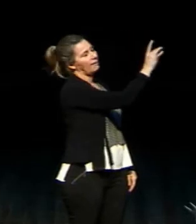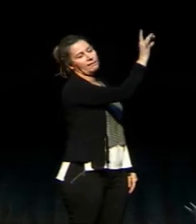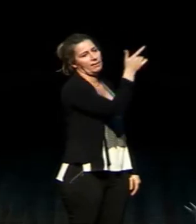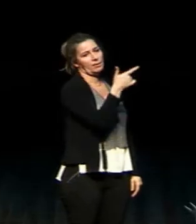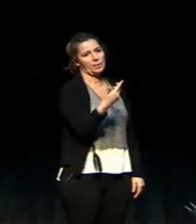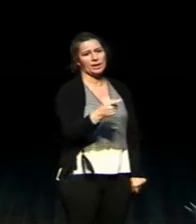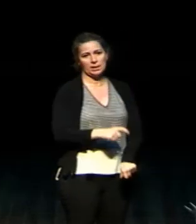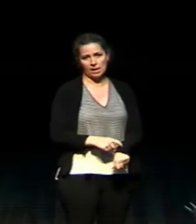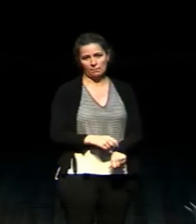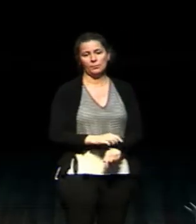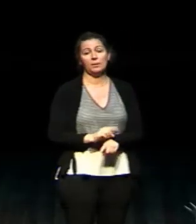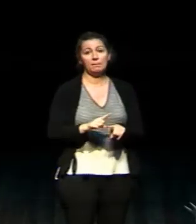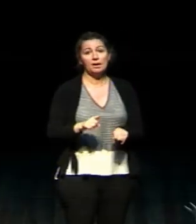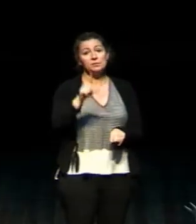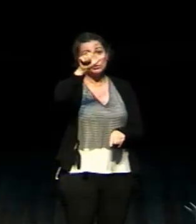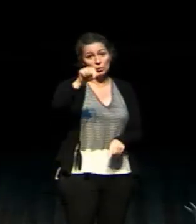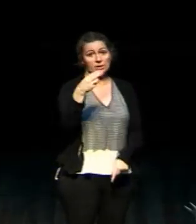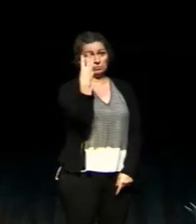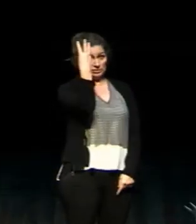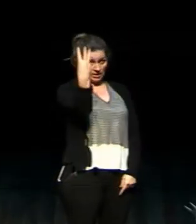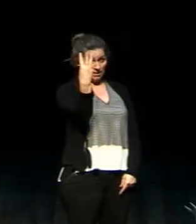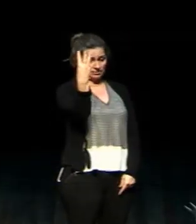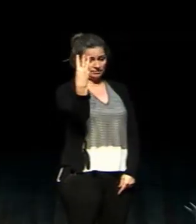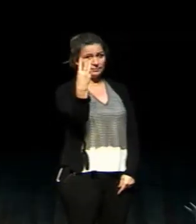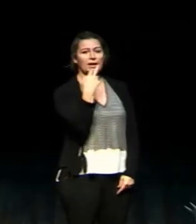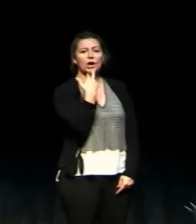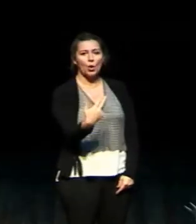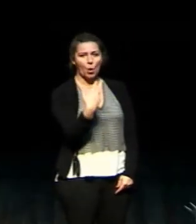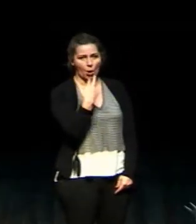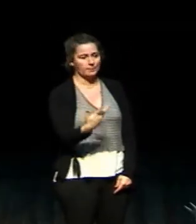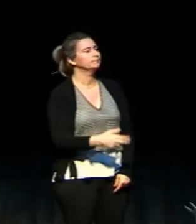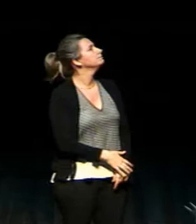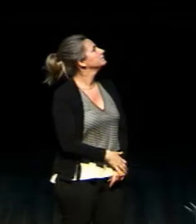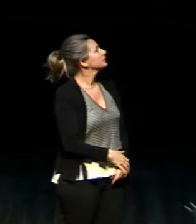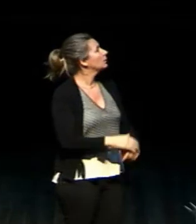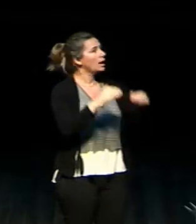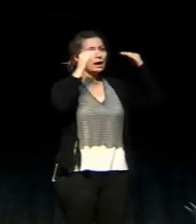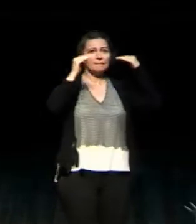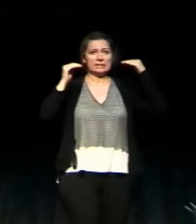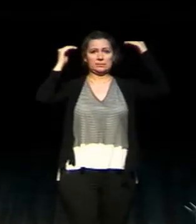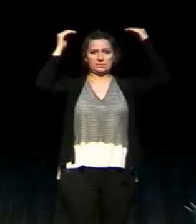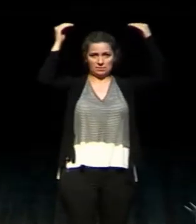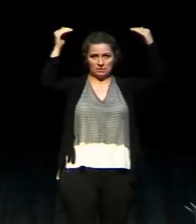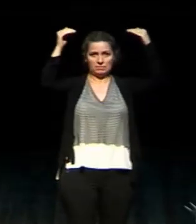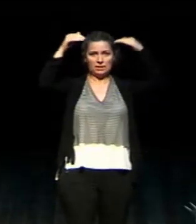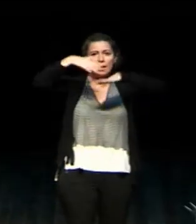Nesse momento, não conseguiremos falar de tudo que envolve essa operação do ensino-aprendizagem de